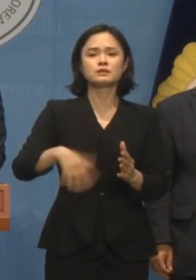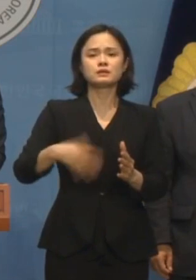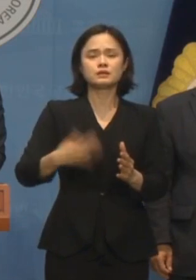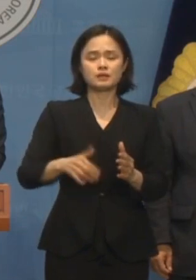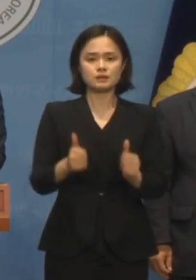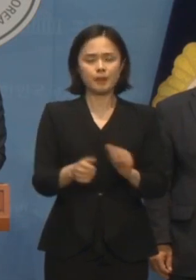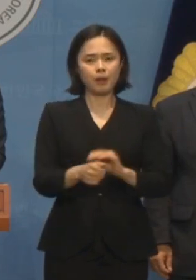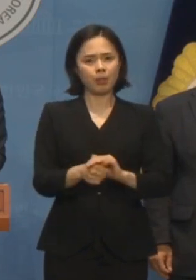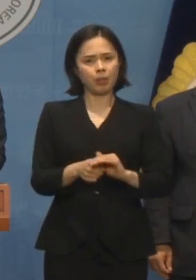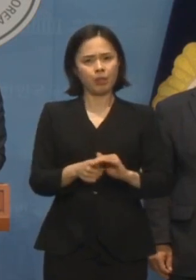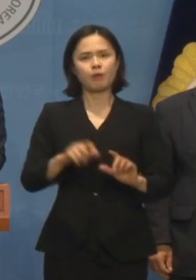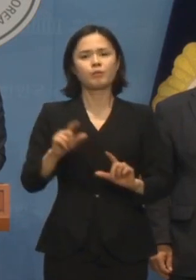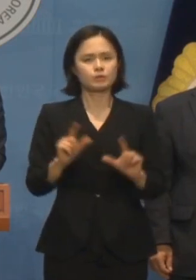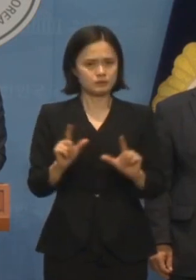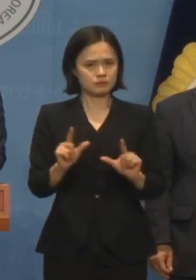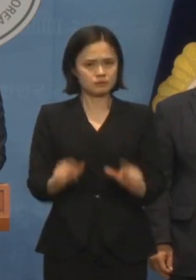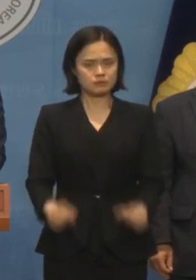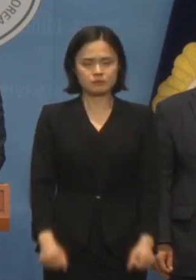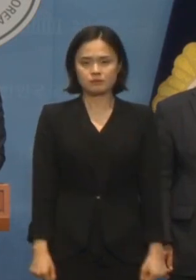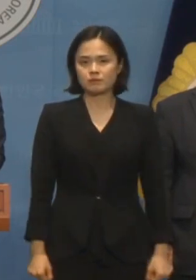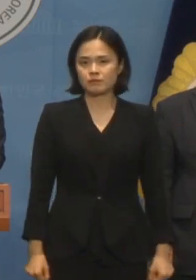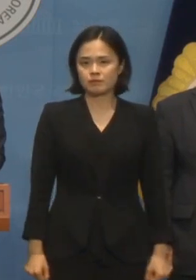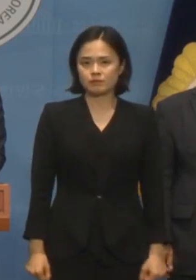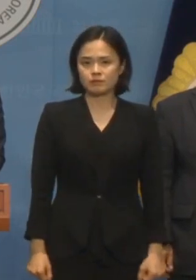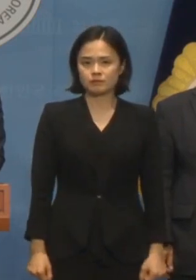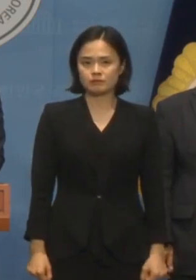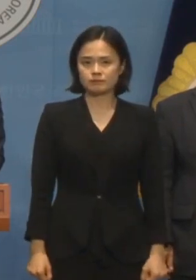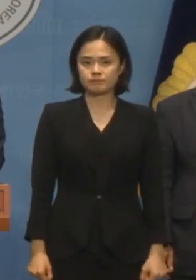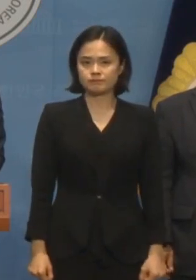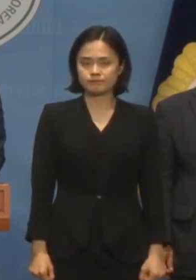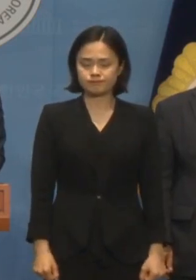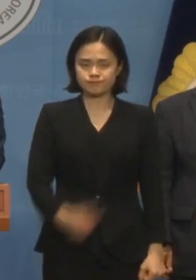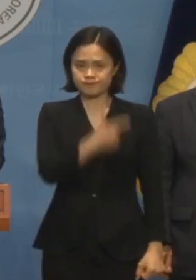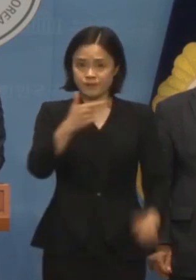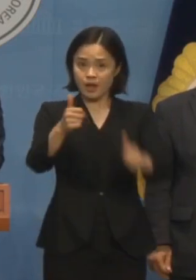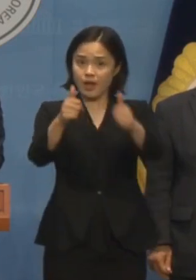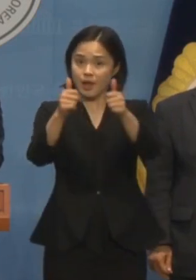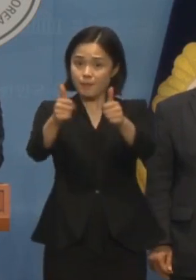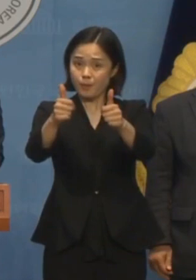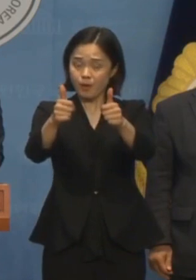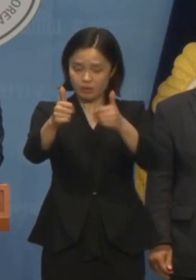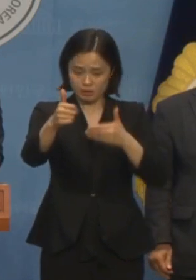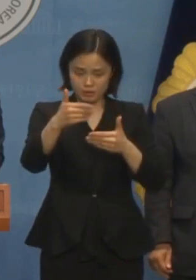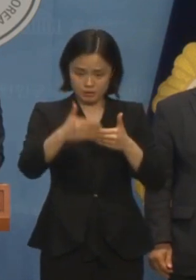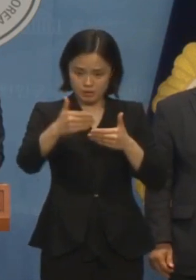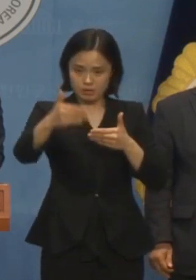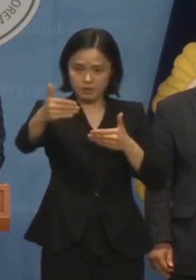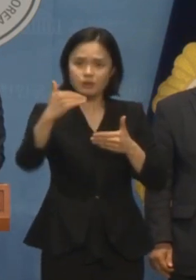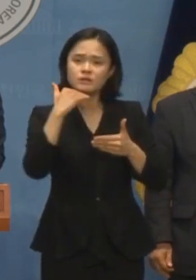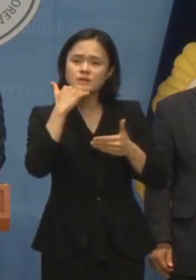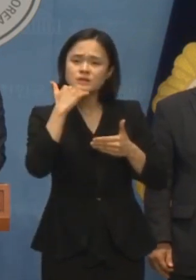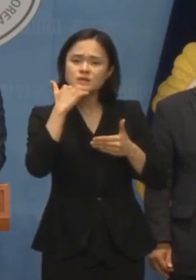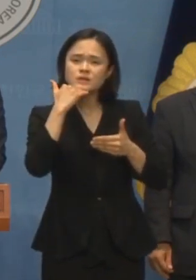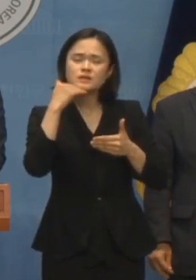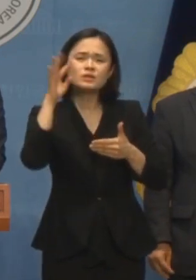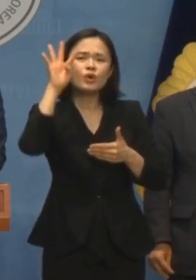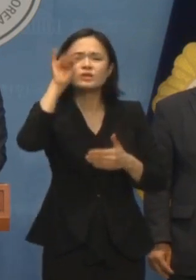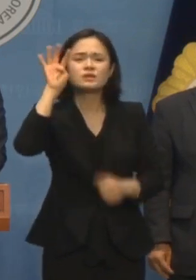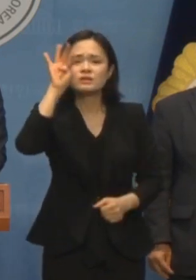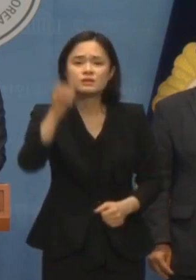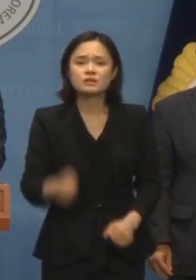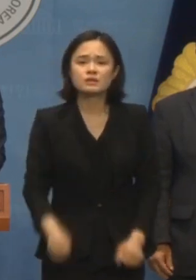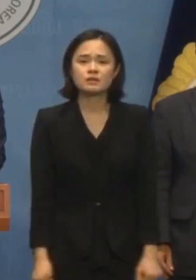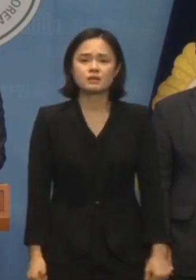소극적으로 재판에 임했습니다. 도대체 대법원까지 몇 년이 걸려야 끝날 것입니까? 그